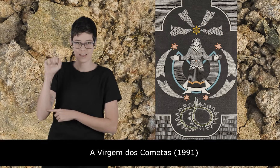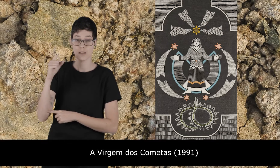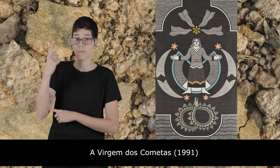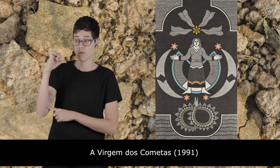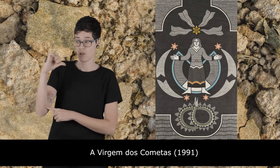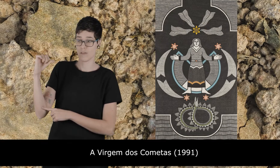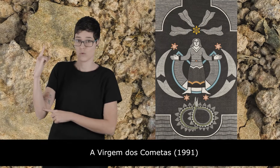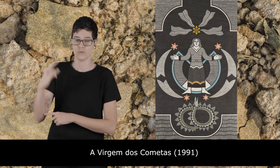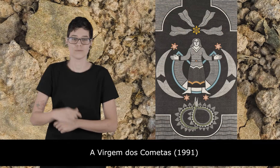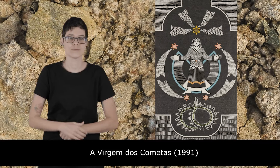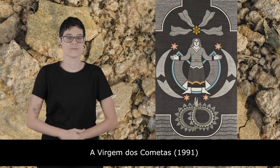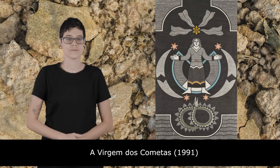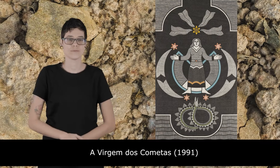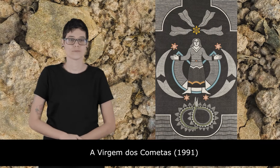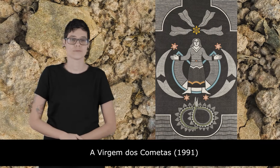1991.